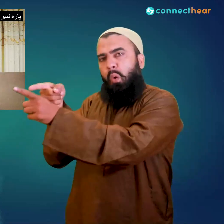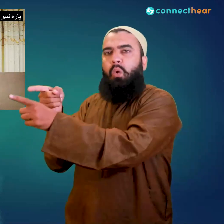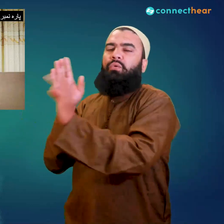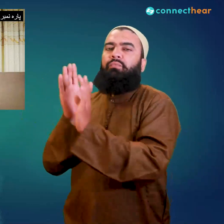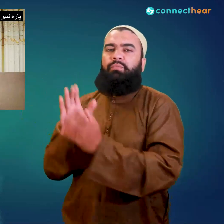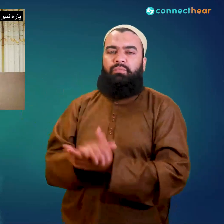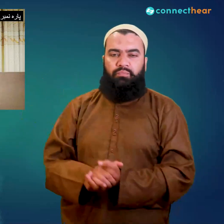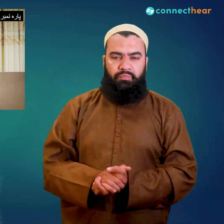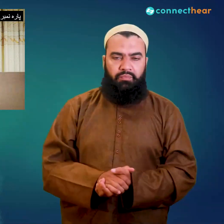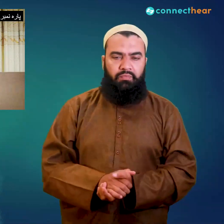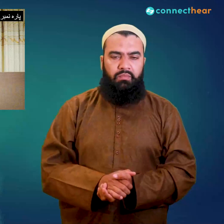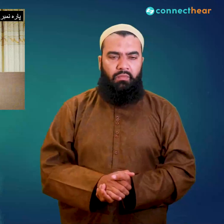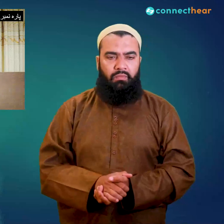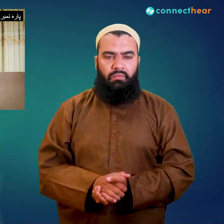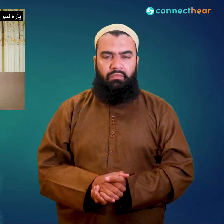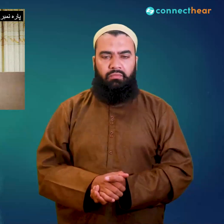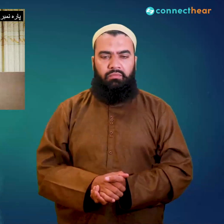رہا۔